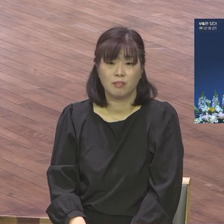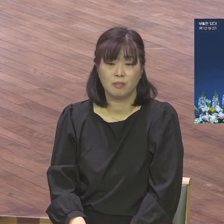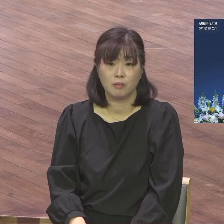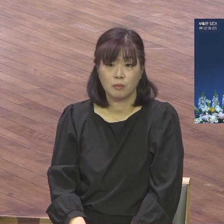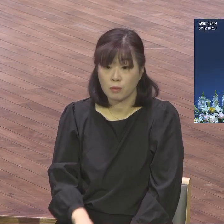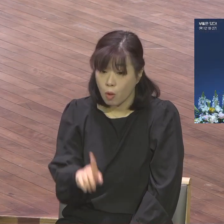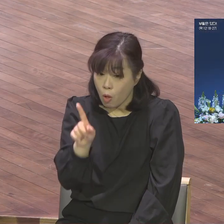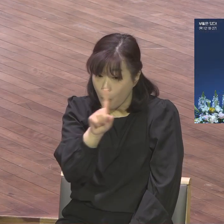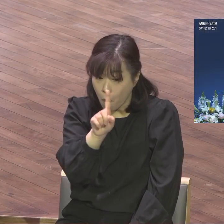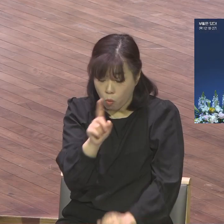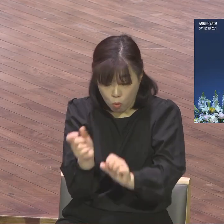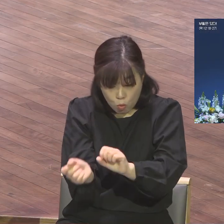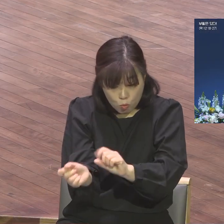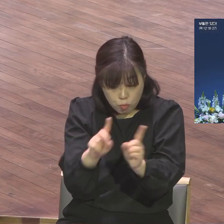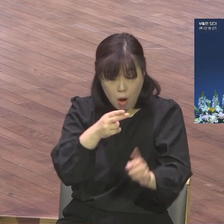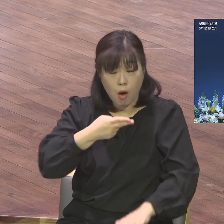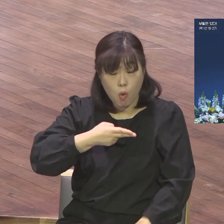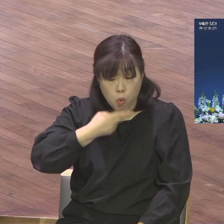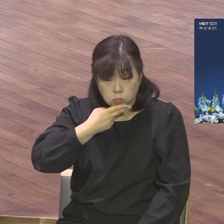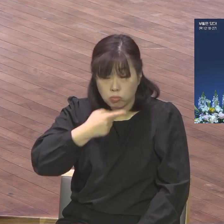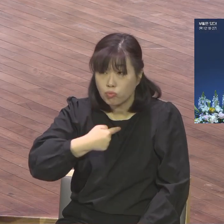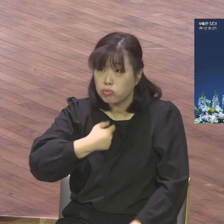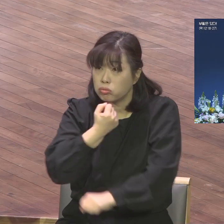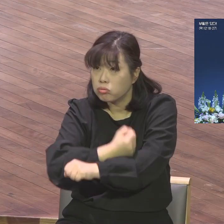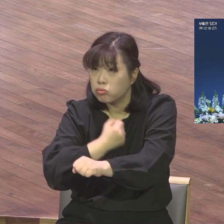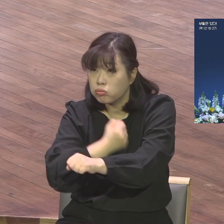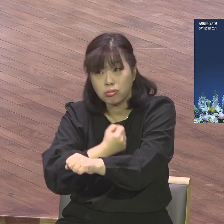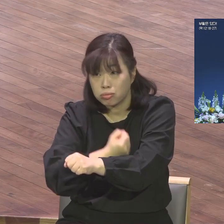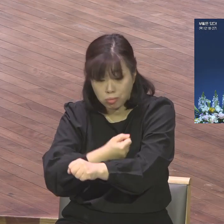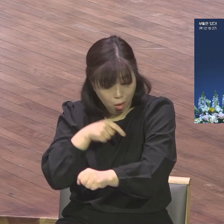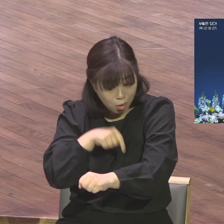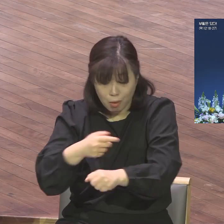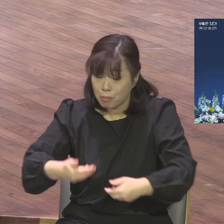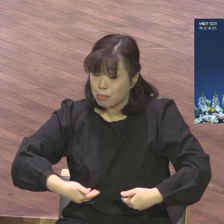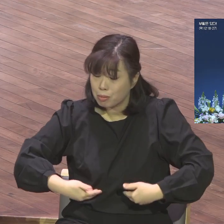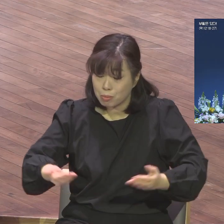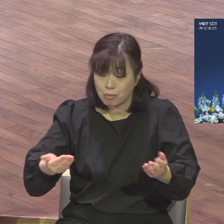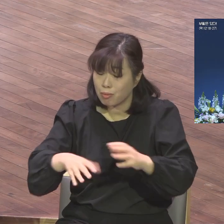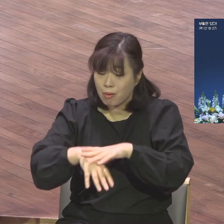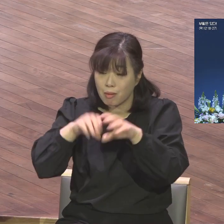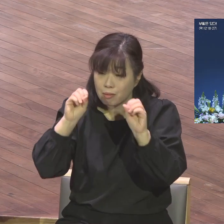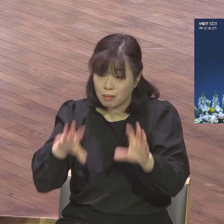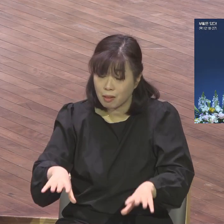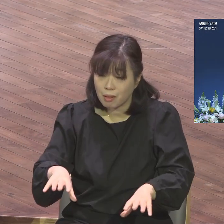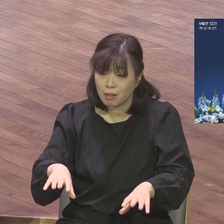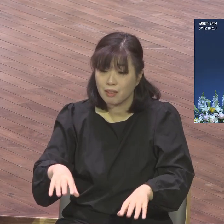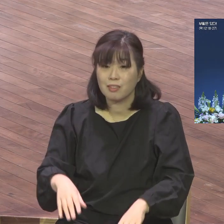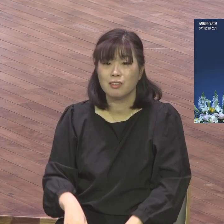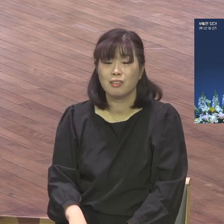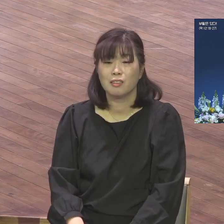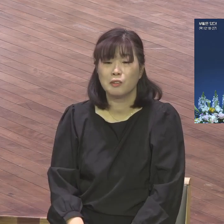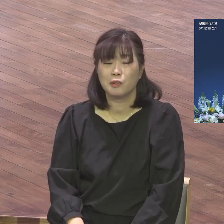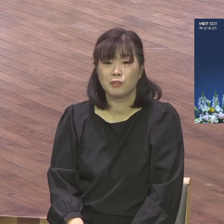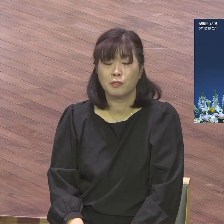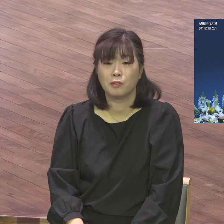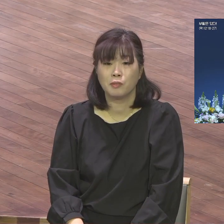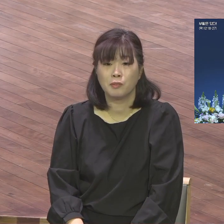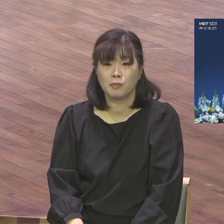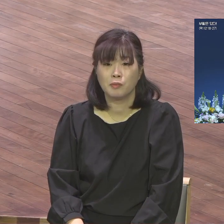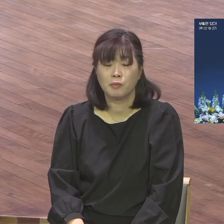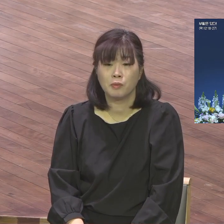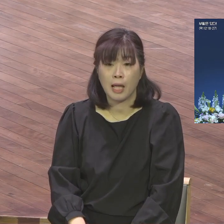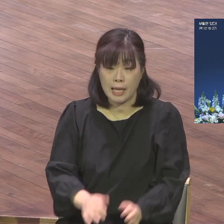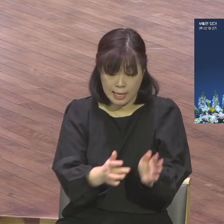부활이 없다면 말짱 흔들리다. 우리의 이 삶이 한마디로 예수